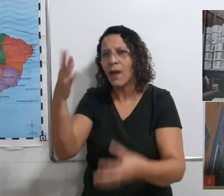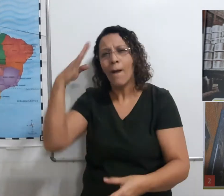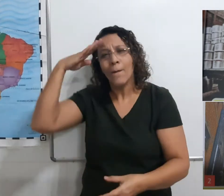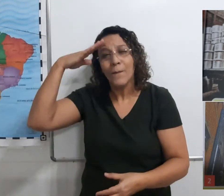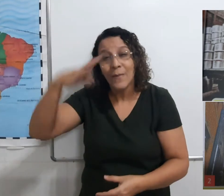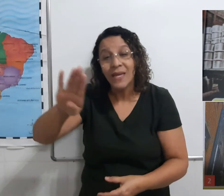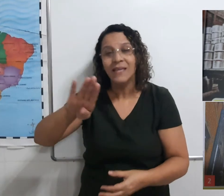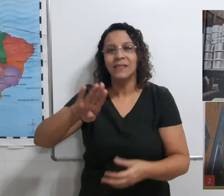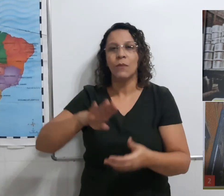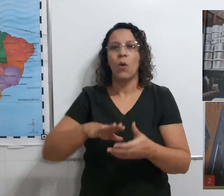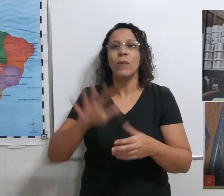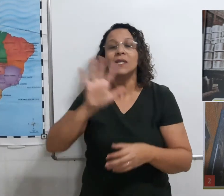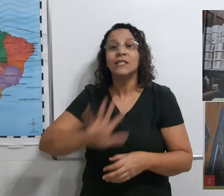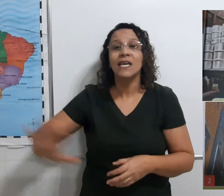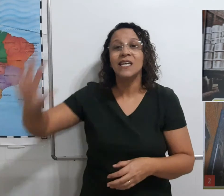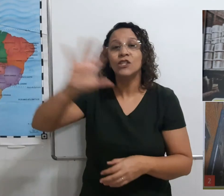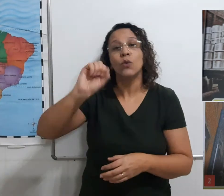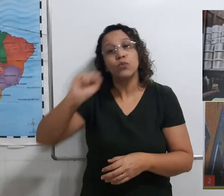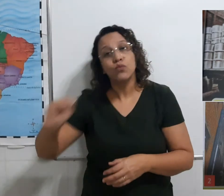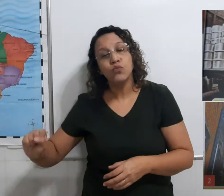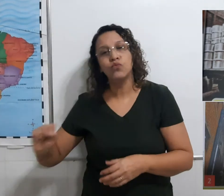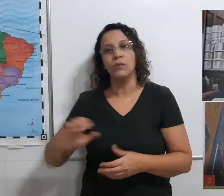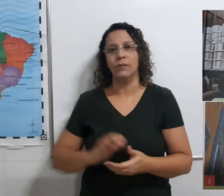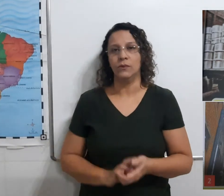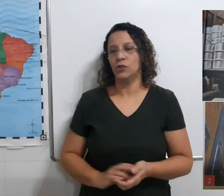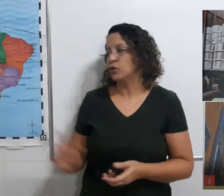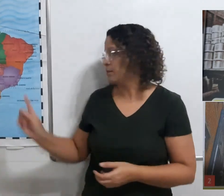especialmente na região sudeste,